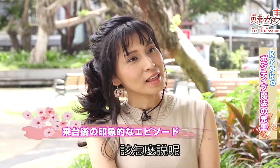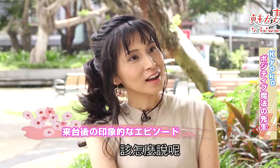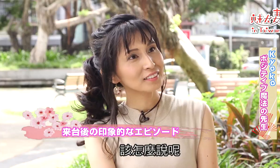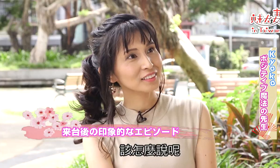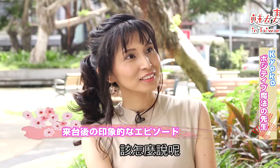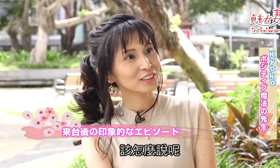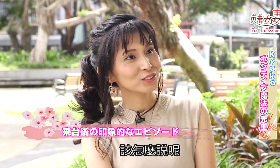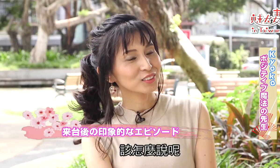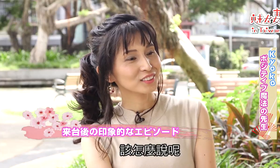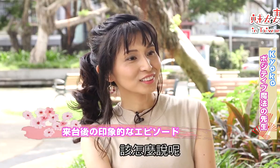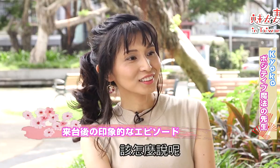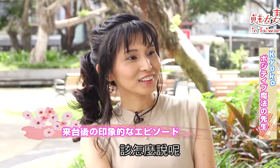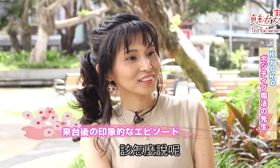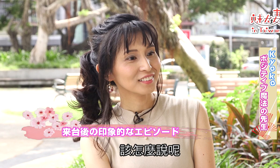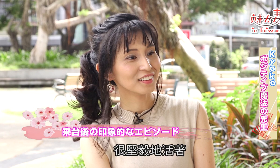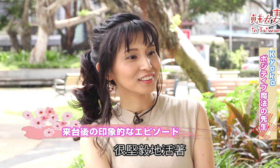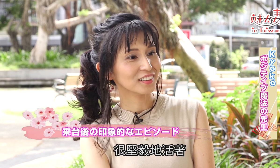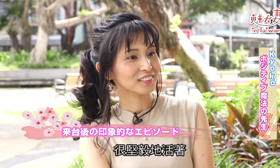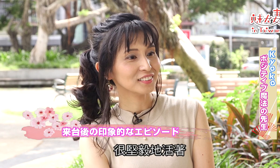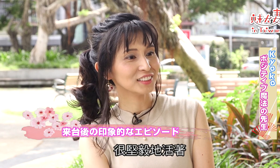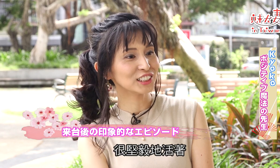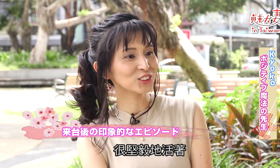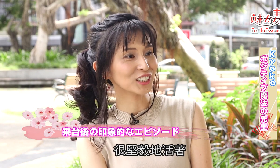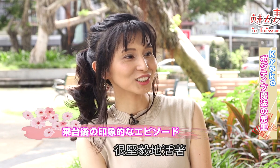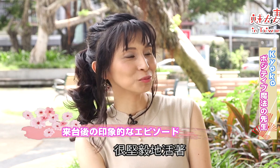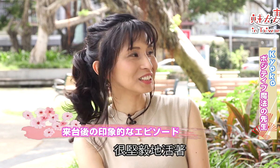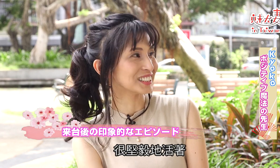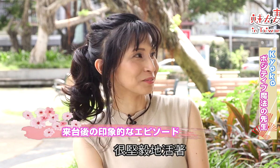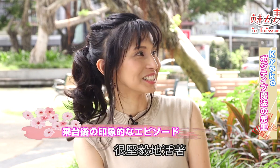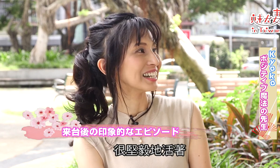んて言うんですかね、なんか生きるたくましさみたいな、